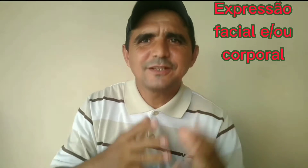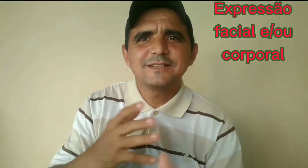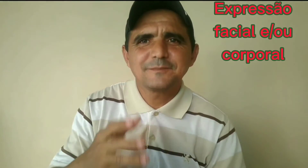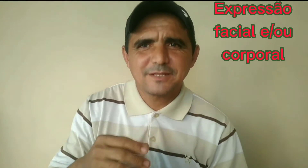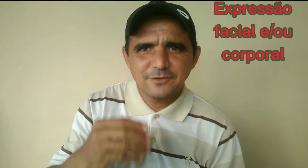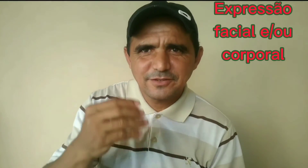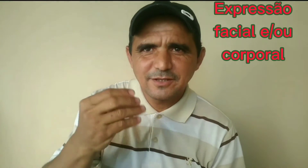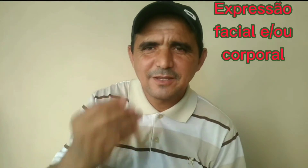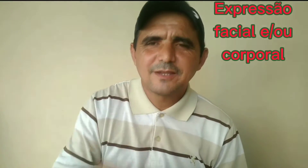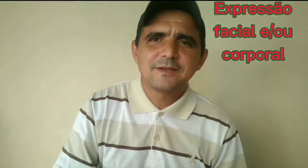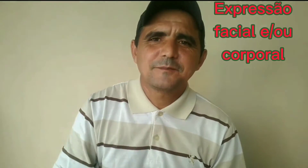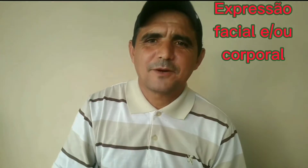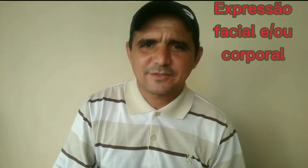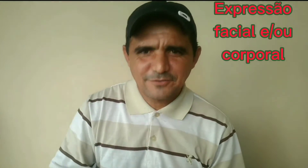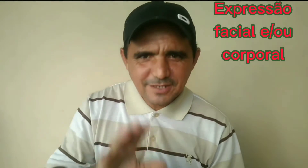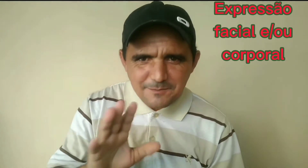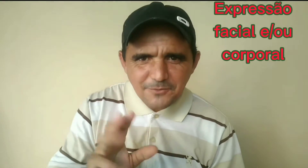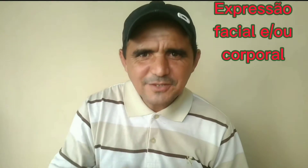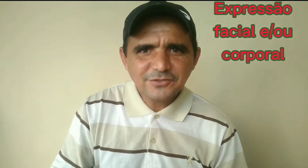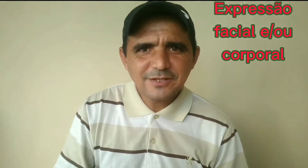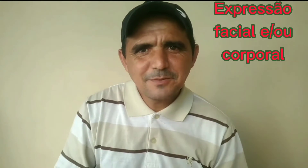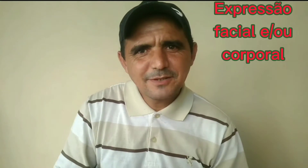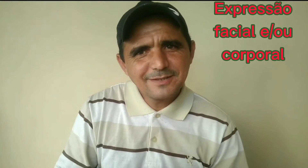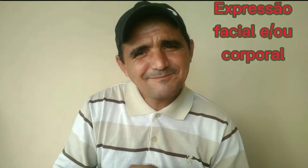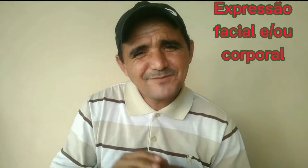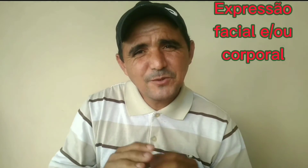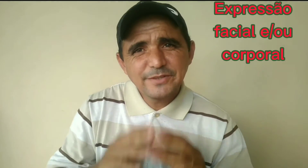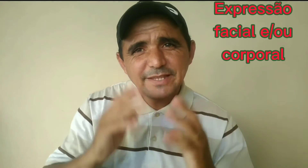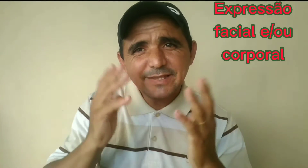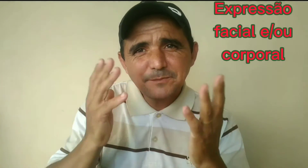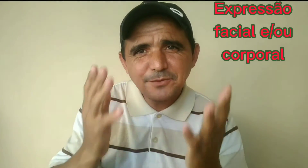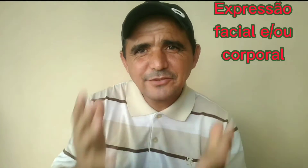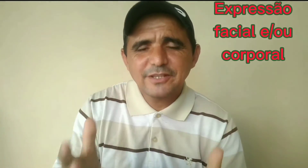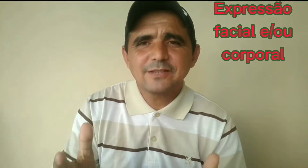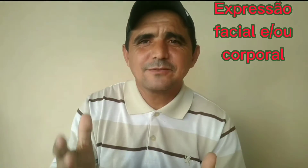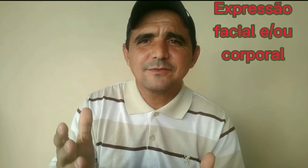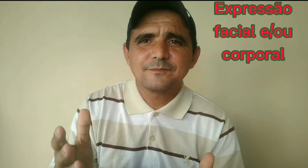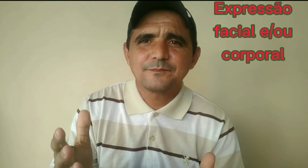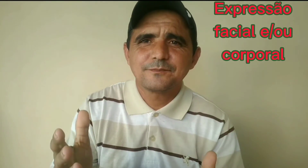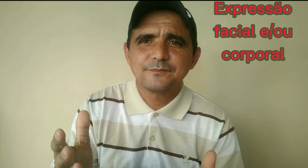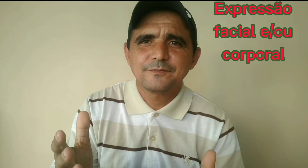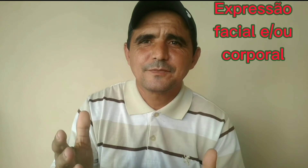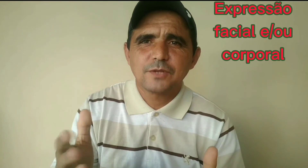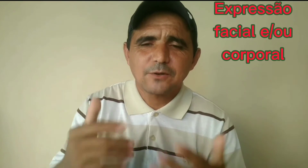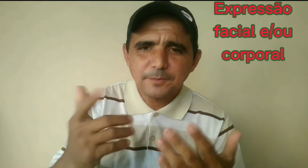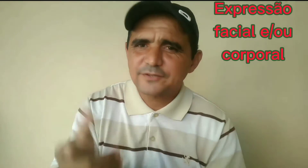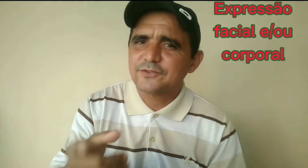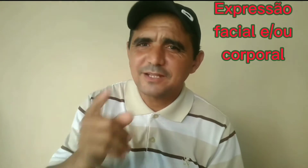aí, né? Para que você possa ficar bom nisso aí, porque 80% da compreensão da